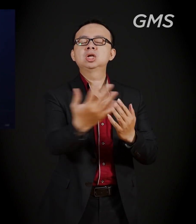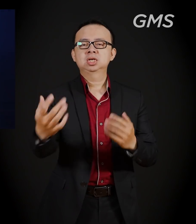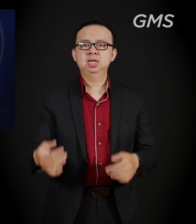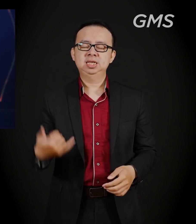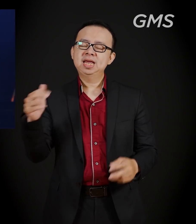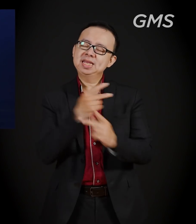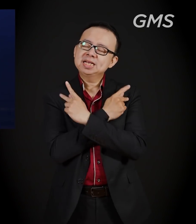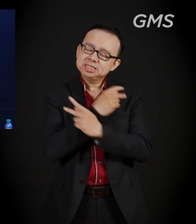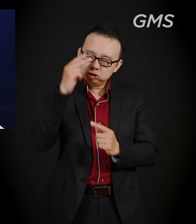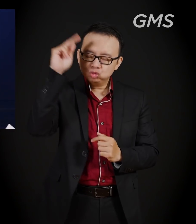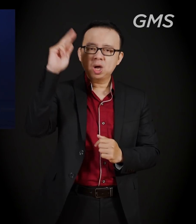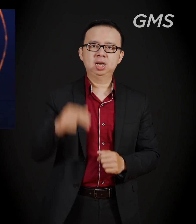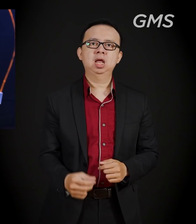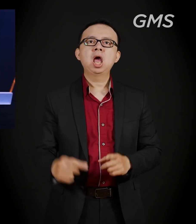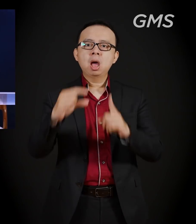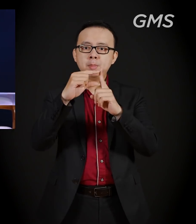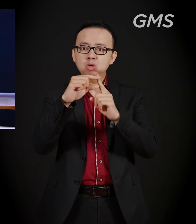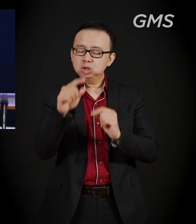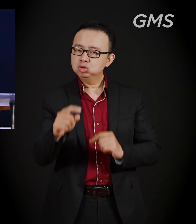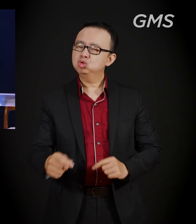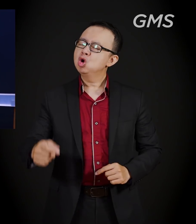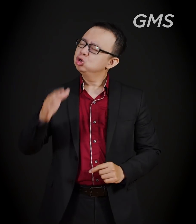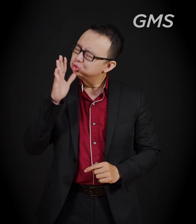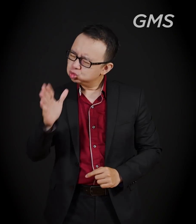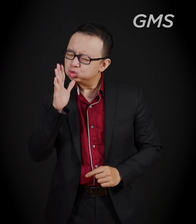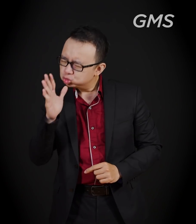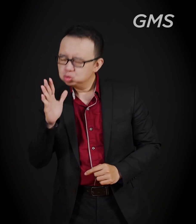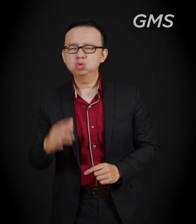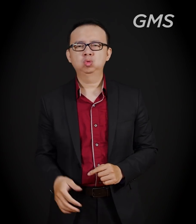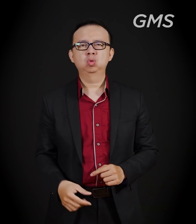lihat Paul is so serious.